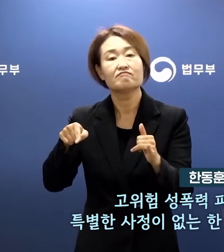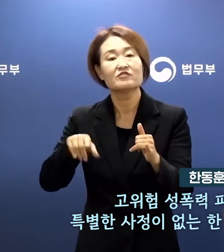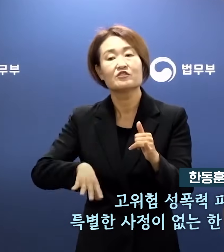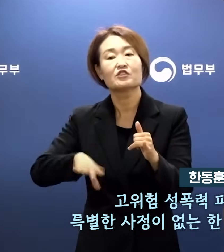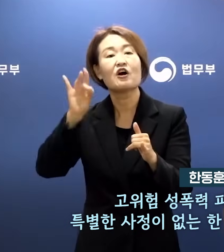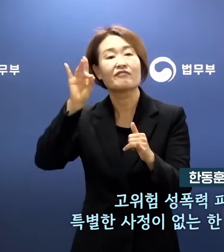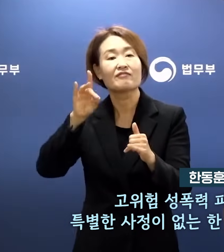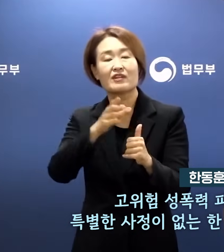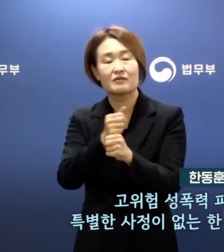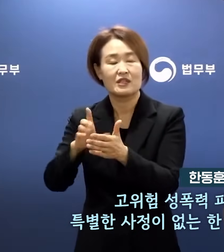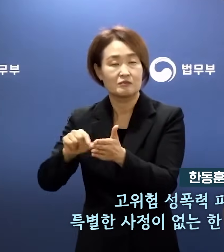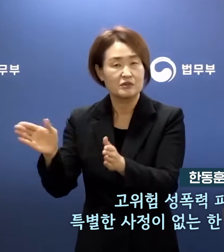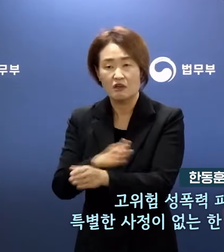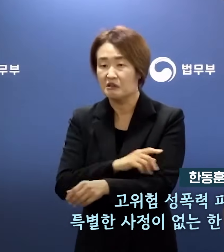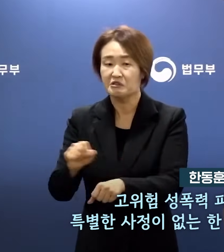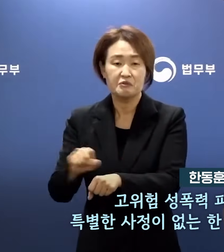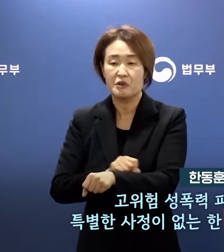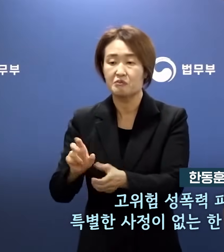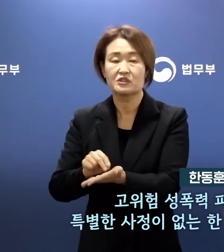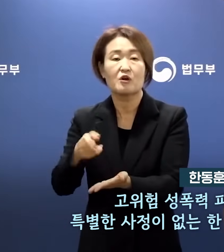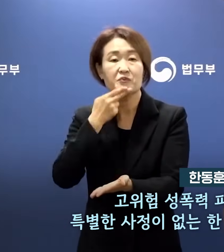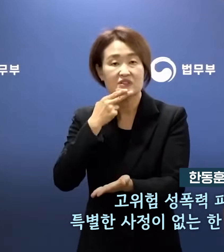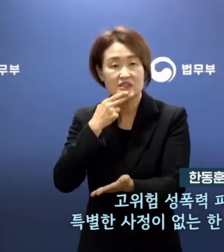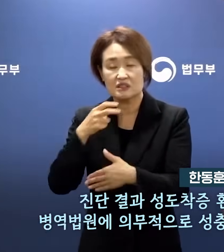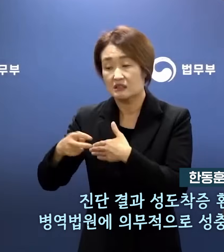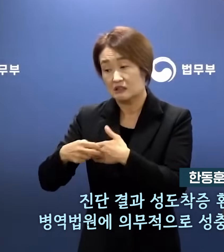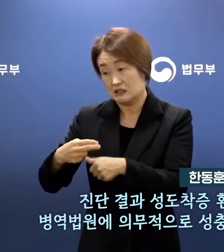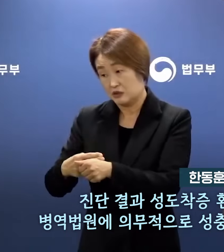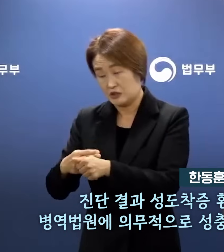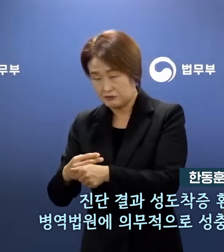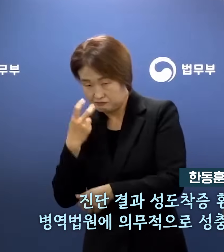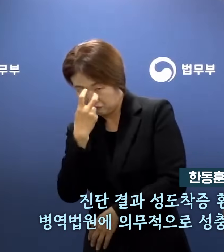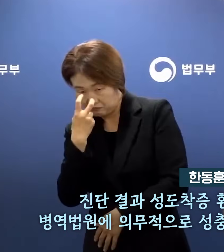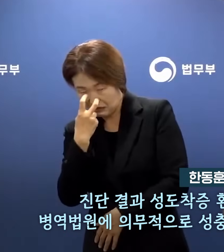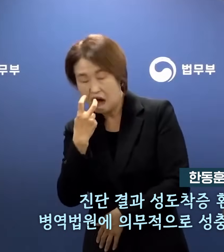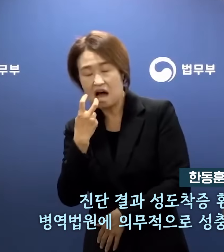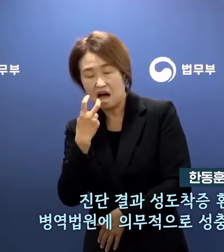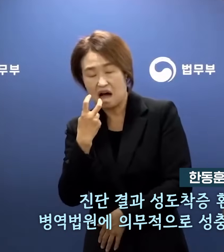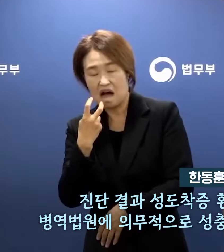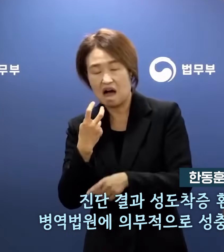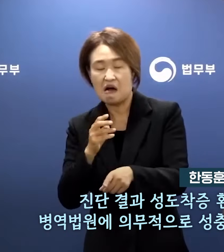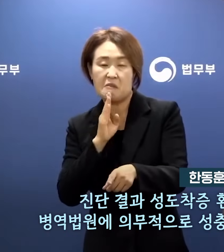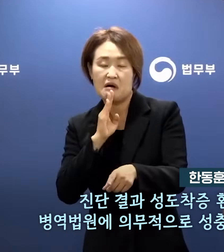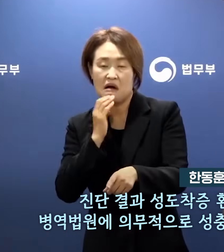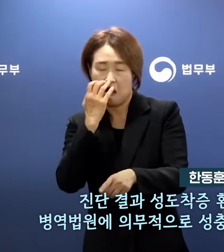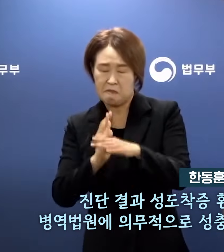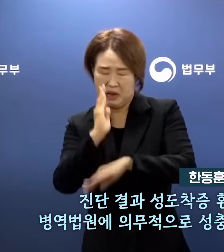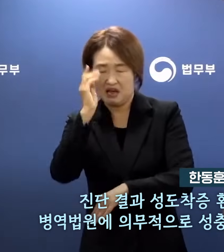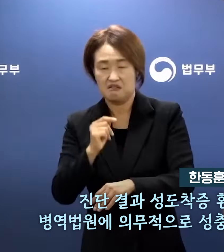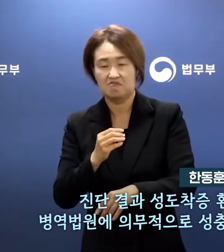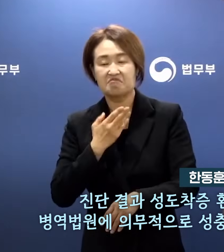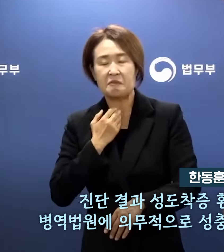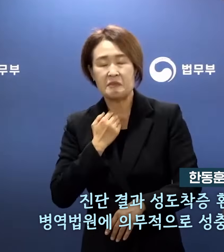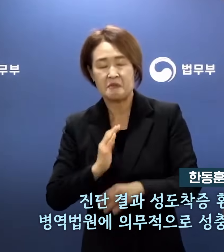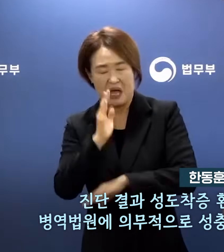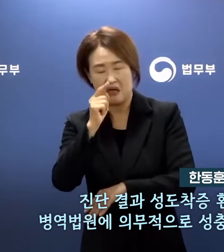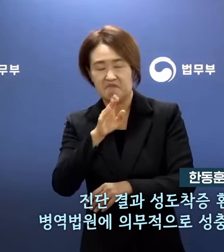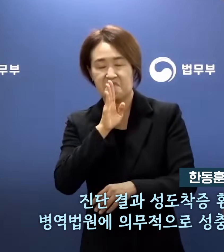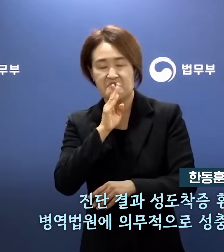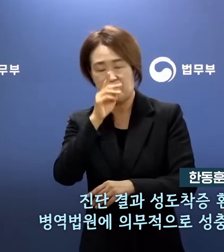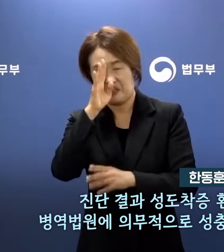단계부터 특별한 사정이 없는 한 전문의의 감정을 받게 되고 진단 결과 성도착증 환자에 해당할 경우 검사가